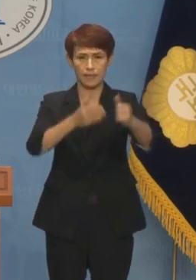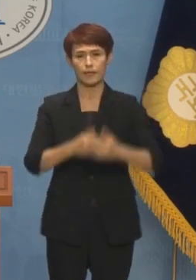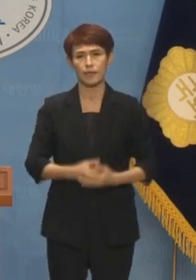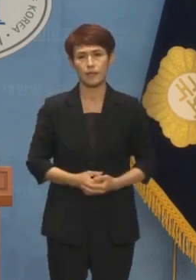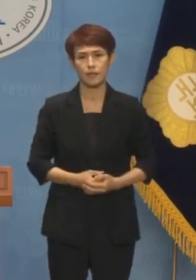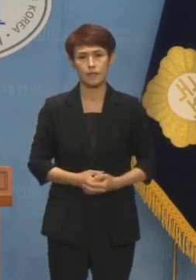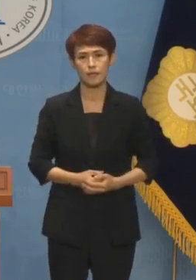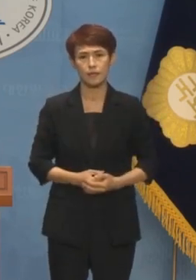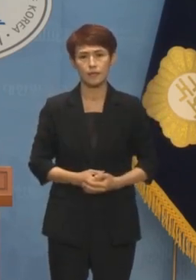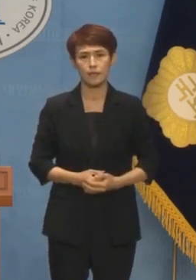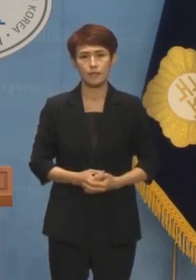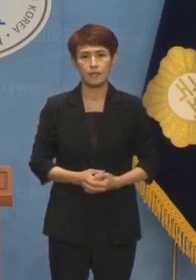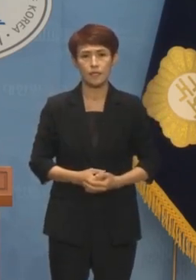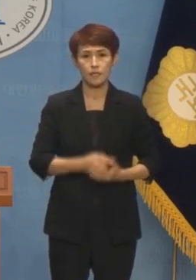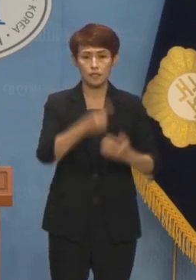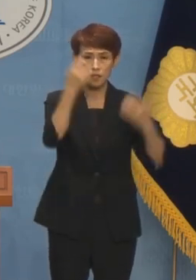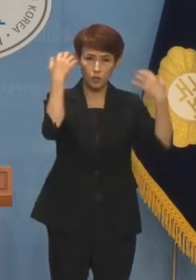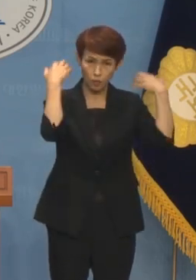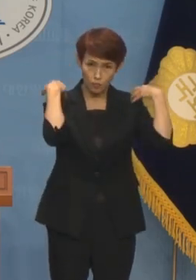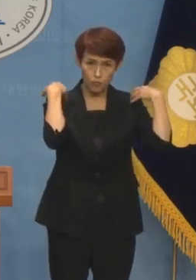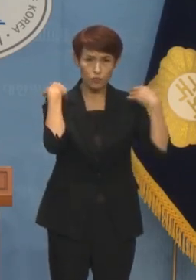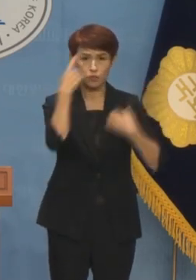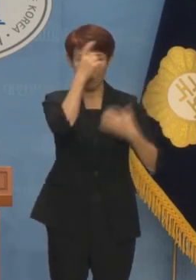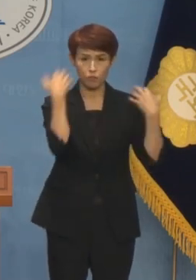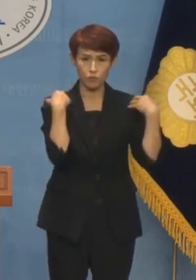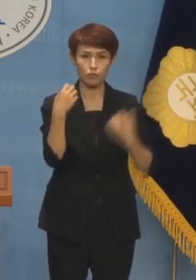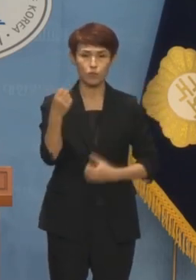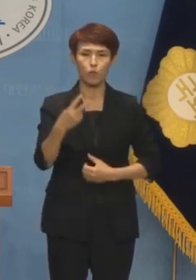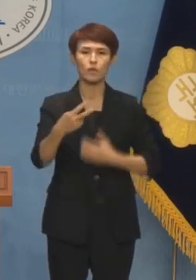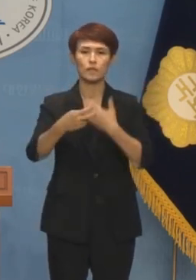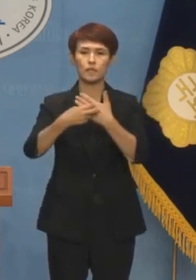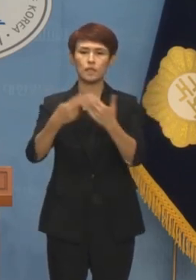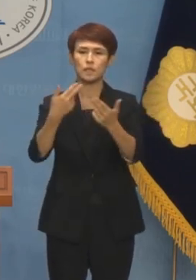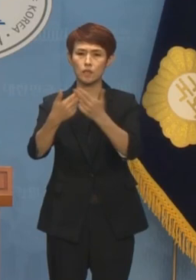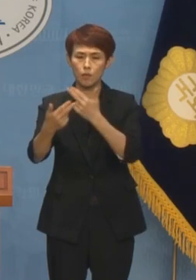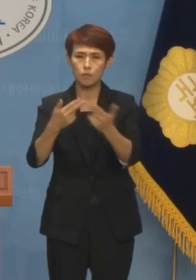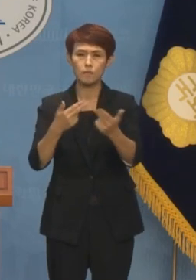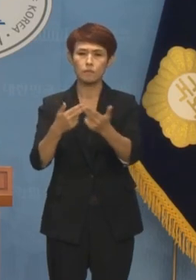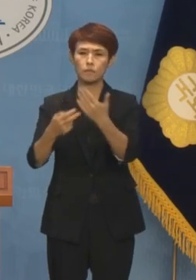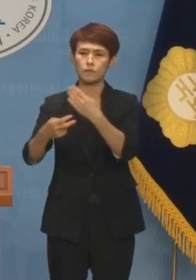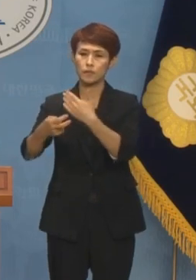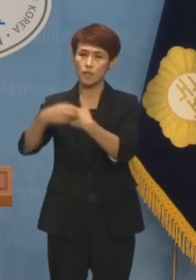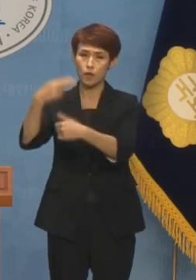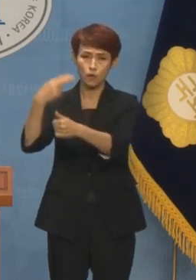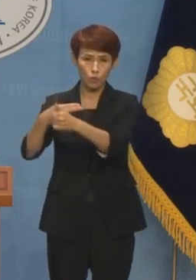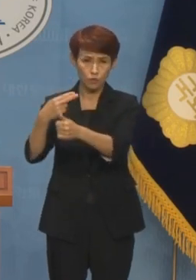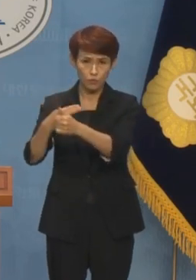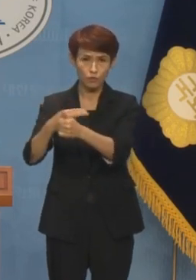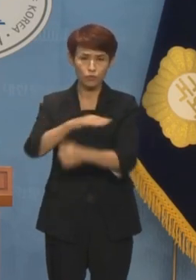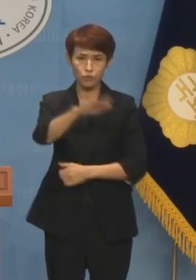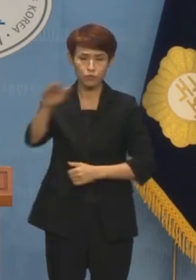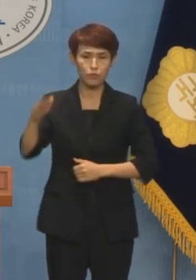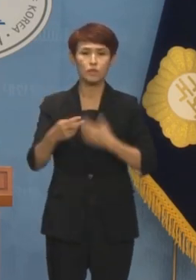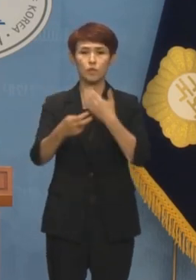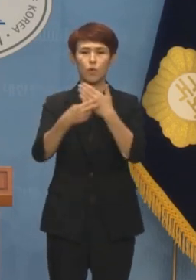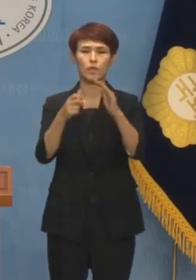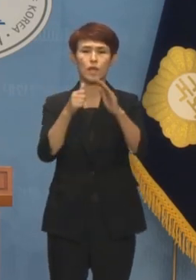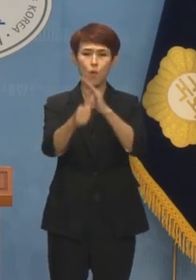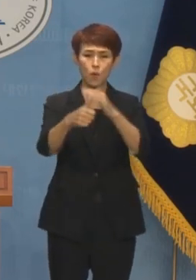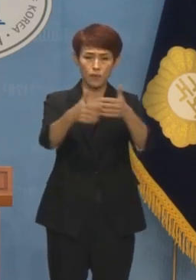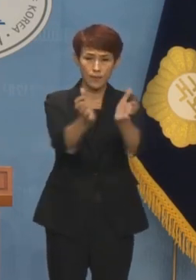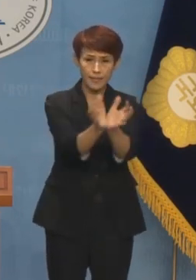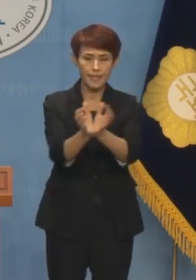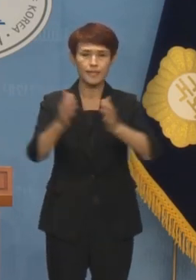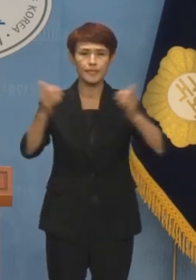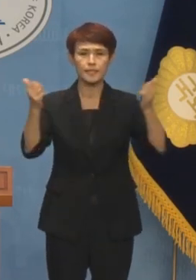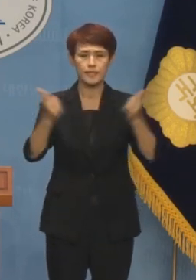더 늦기 전에 정부뿐 아니라 의협을 비롯한 전공의, 의대 교수 등 의료계를 대표하는 단체를